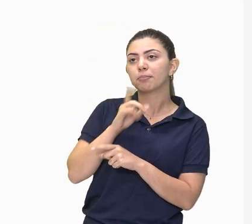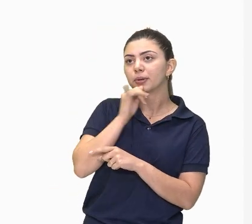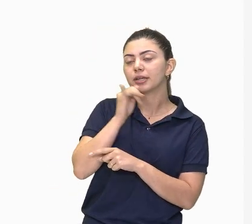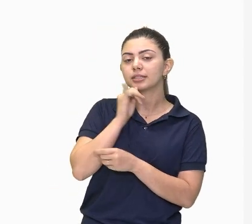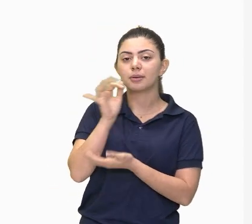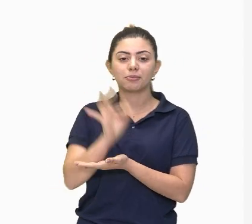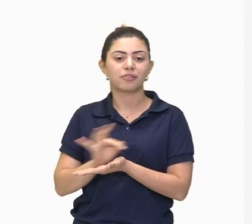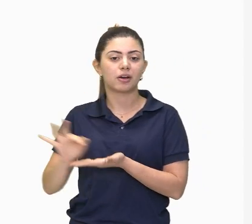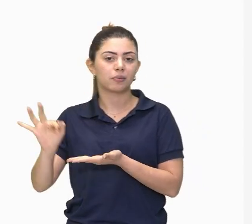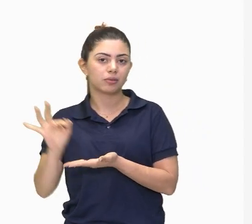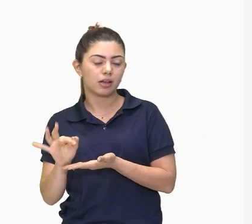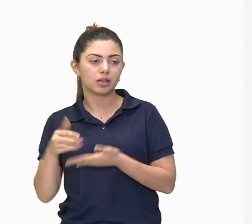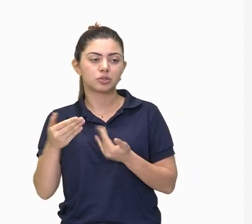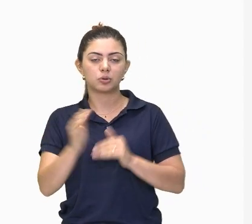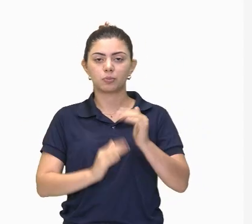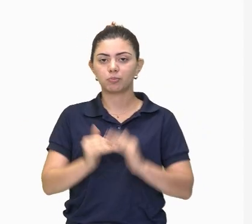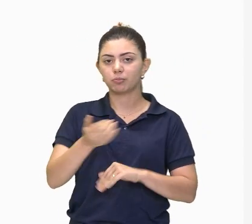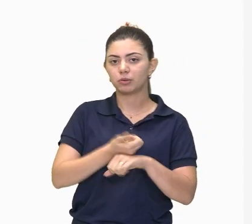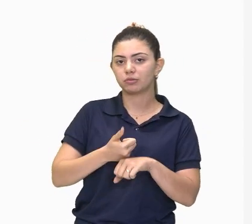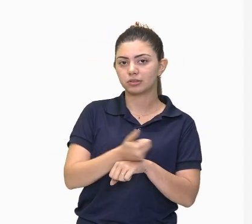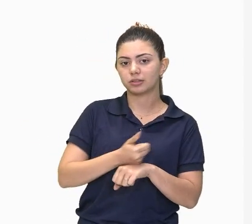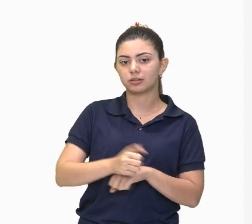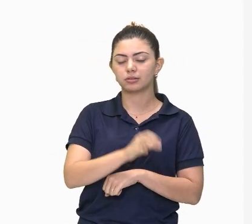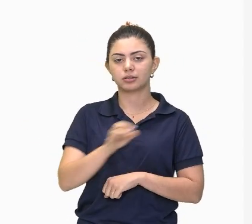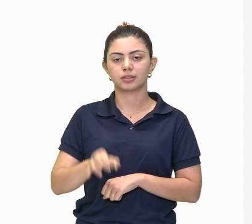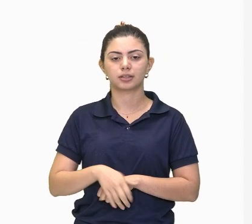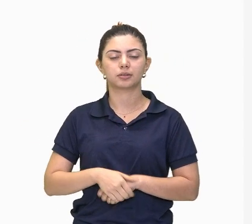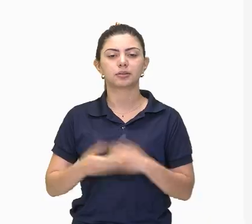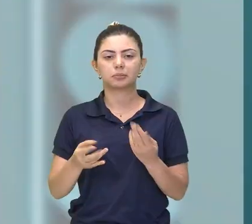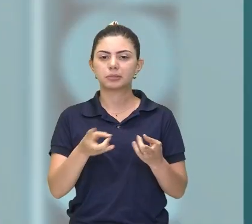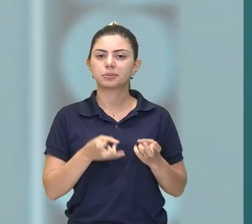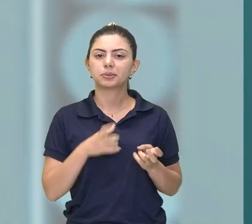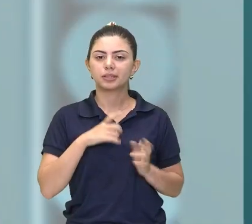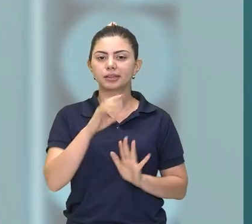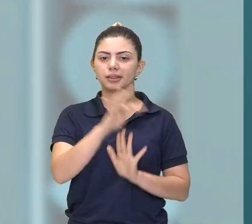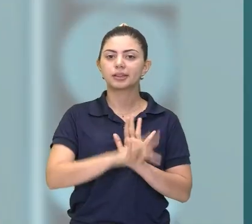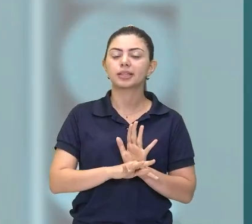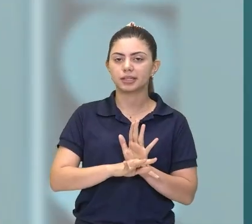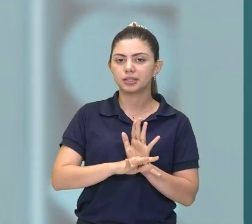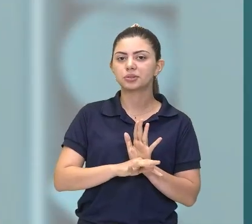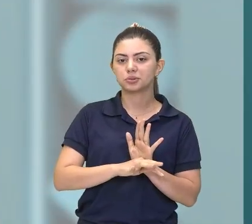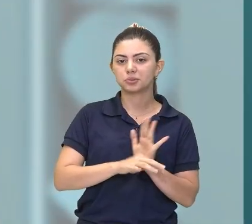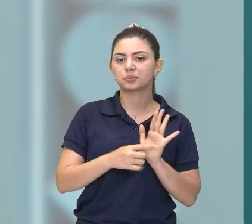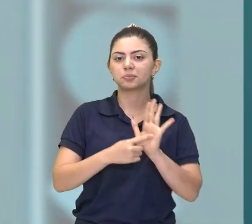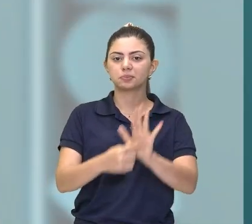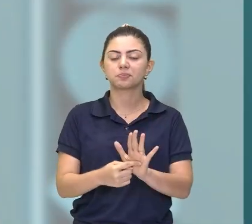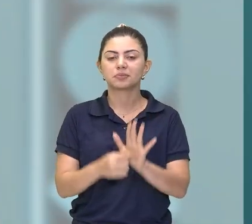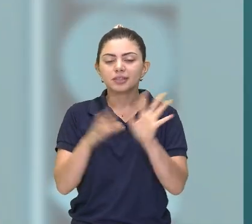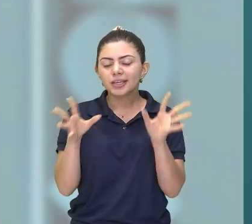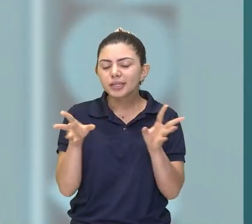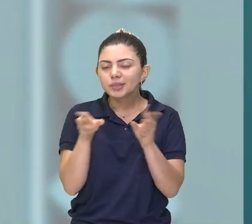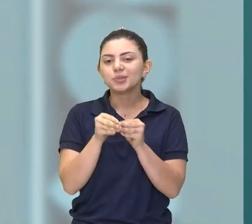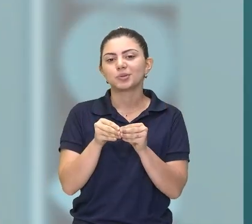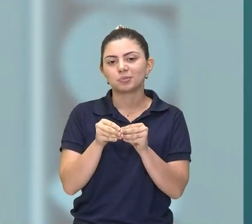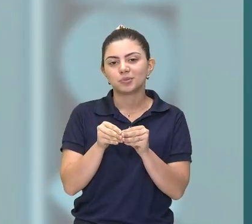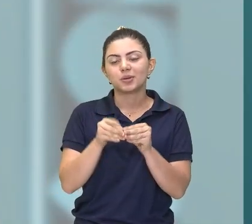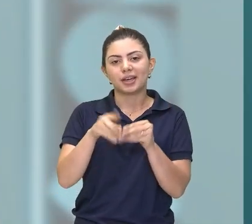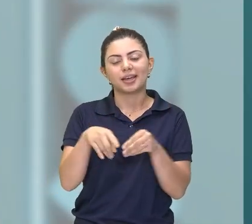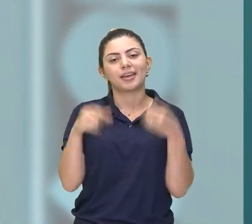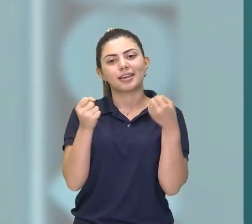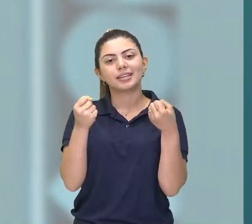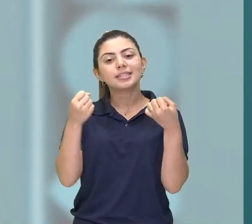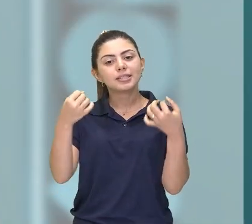e profissional. Então, o texto expositivo, em palavras simples, depois de tudo que nós lemos, é